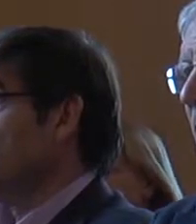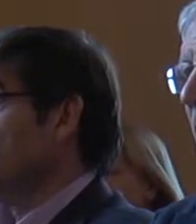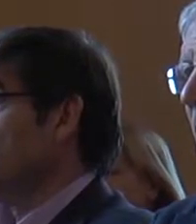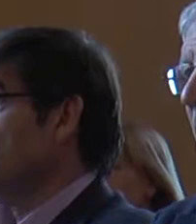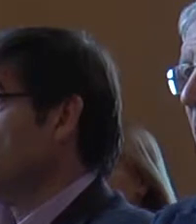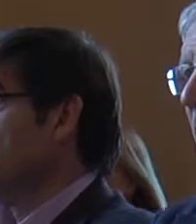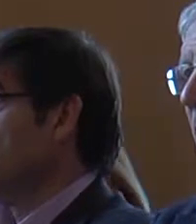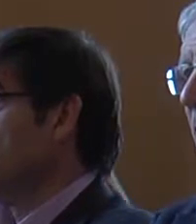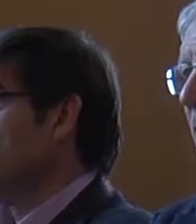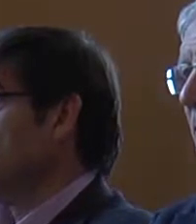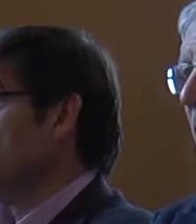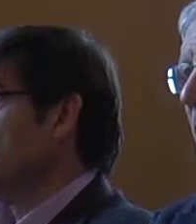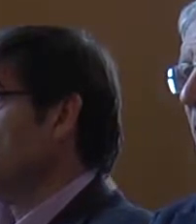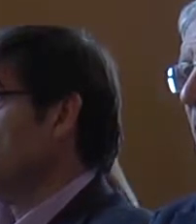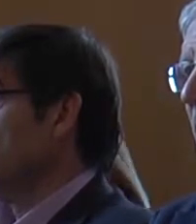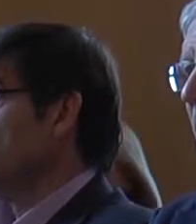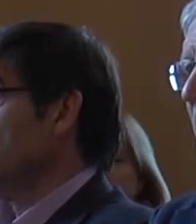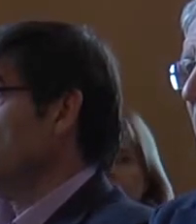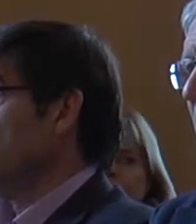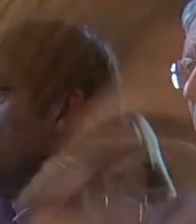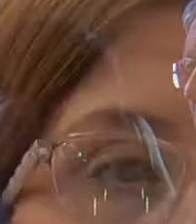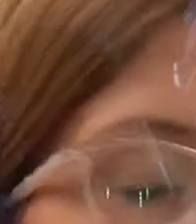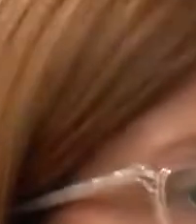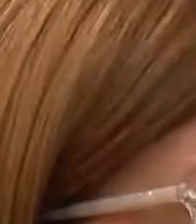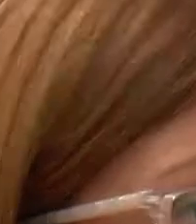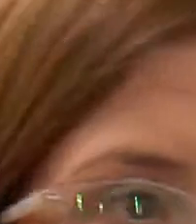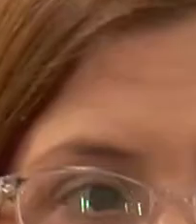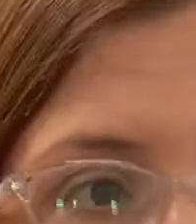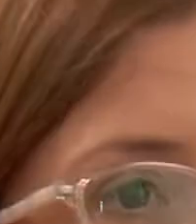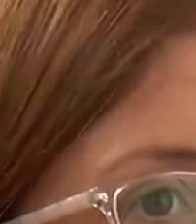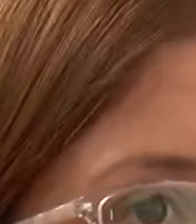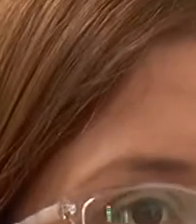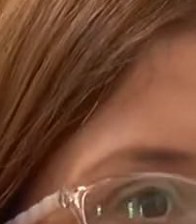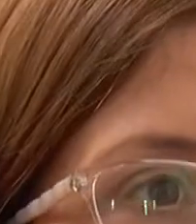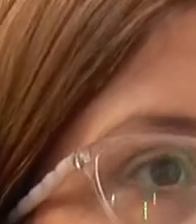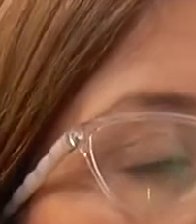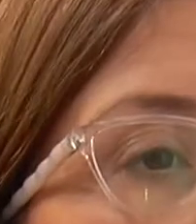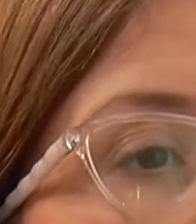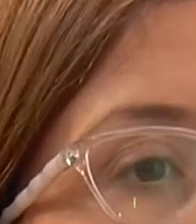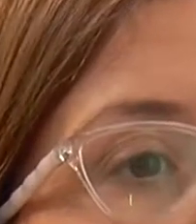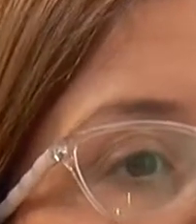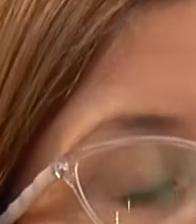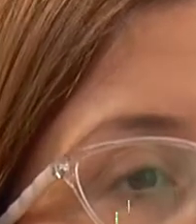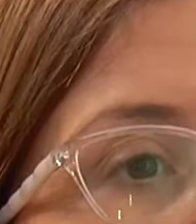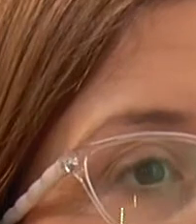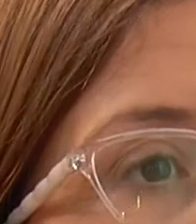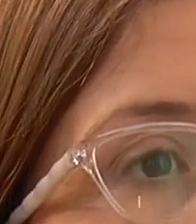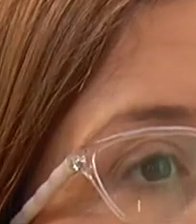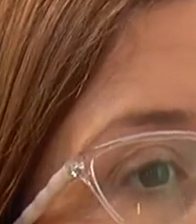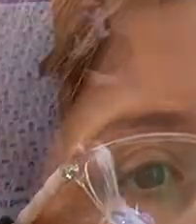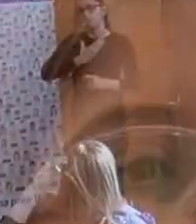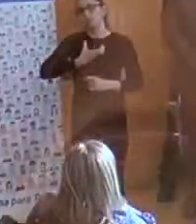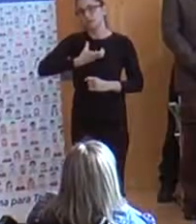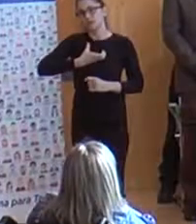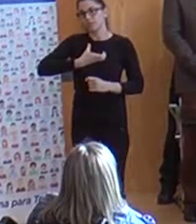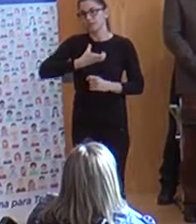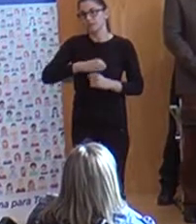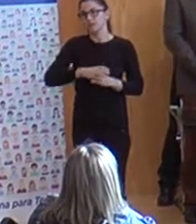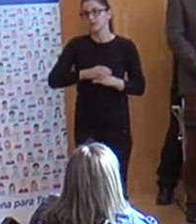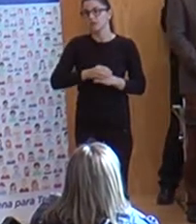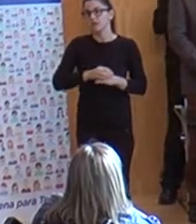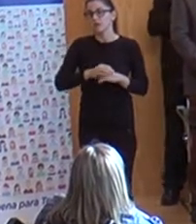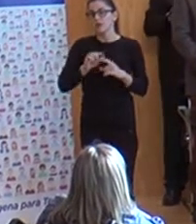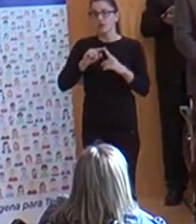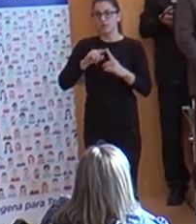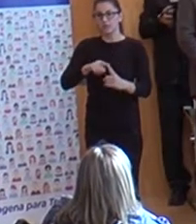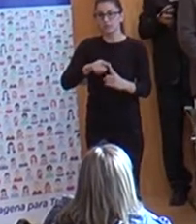y que será transversal en todas las concejalías infraestructuras educación y todas las áreas del gobierno y del equipo de